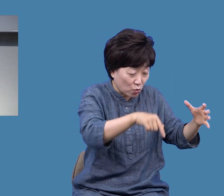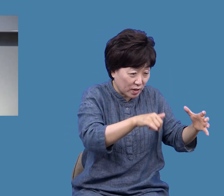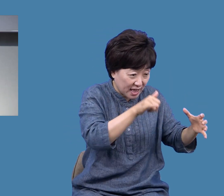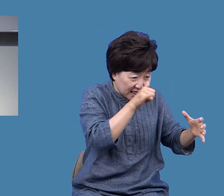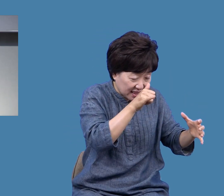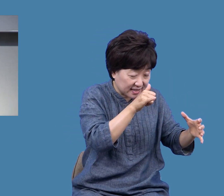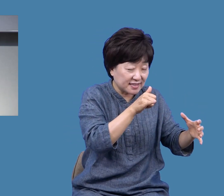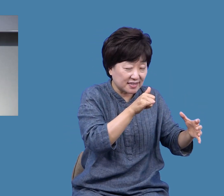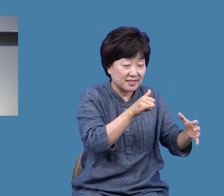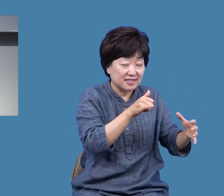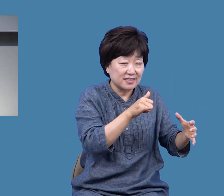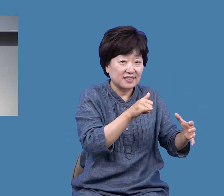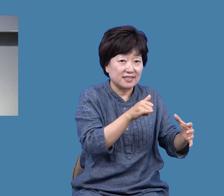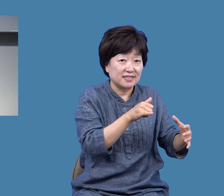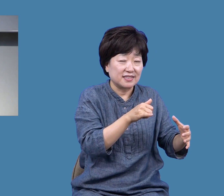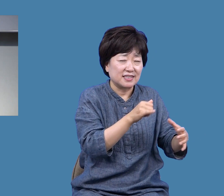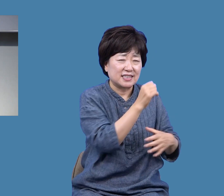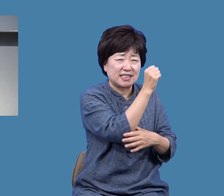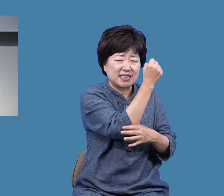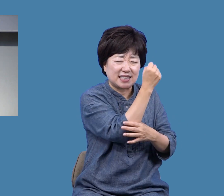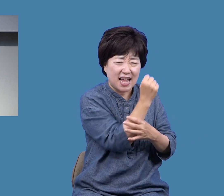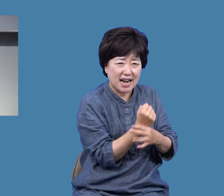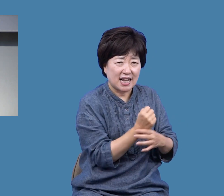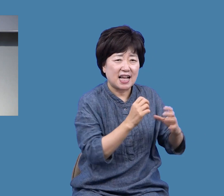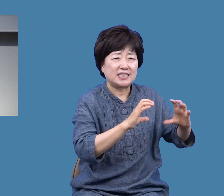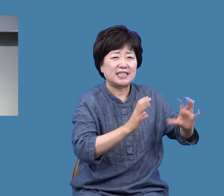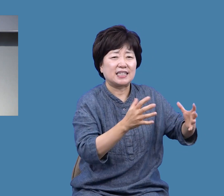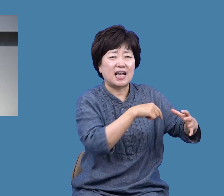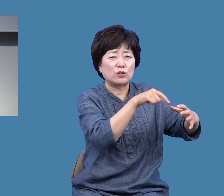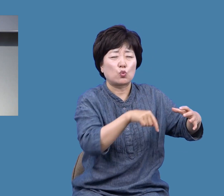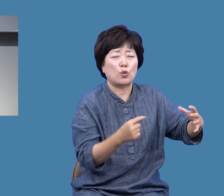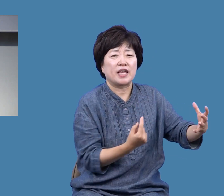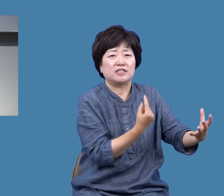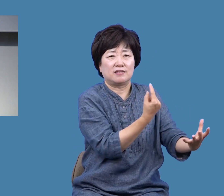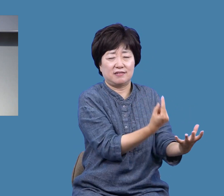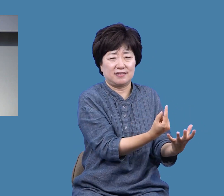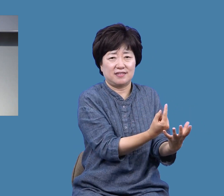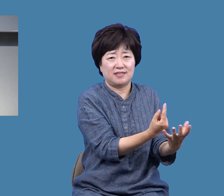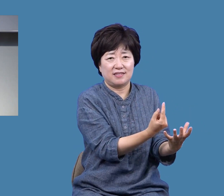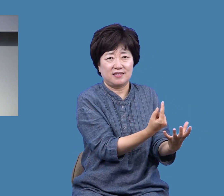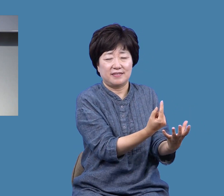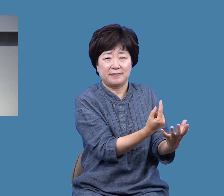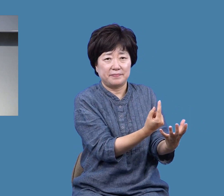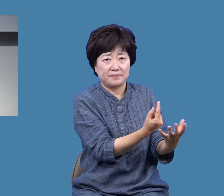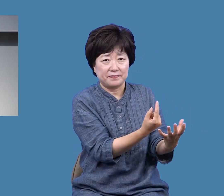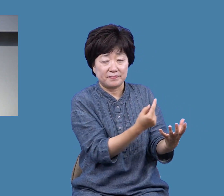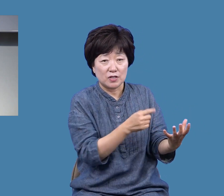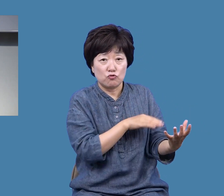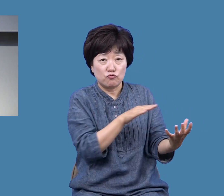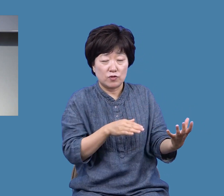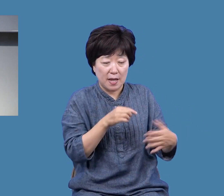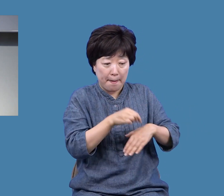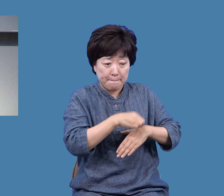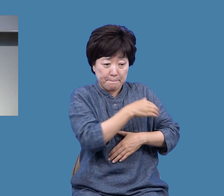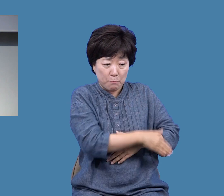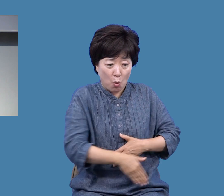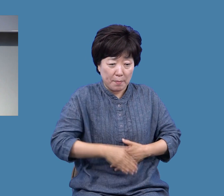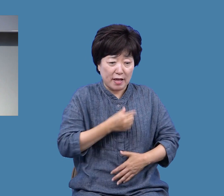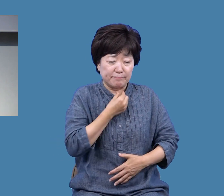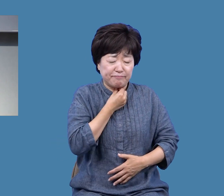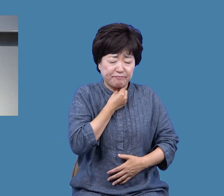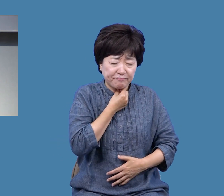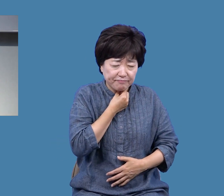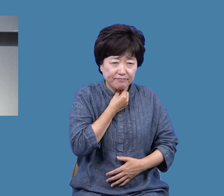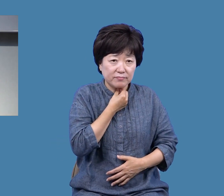여러분 타락한 세상 속에 있어요. 타락한 세상 속에 있기 때문에 우리 몸의 본능도요,